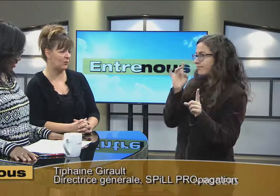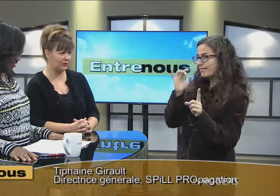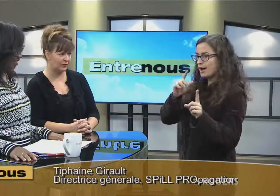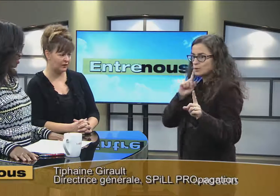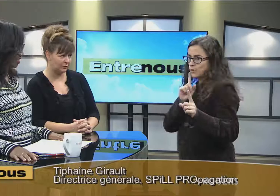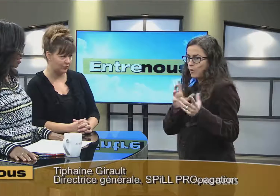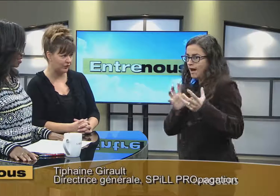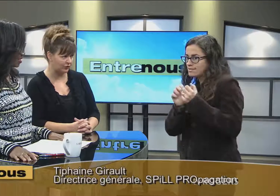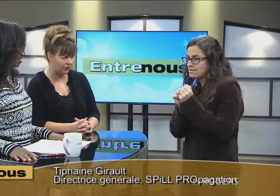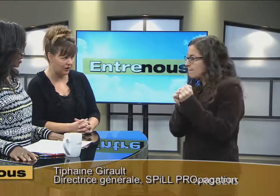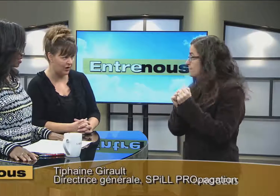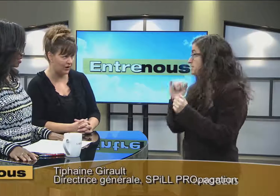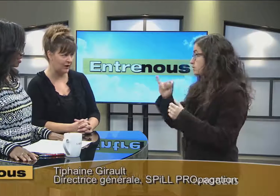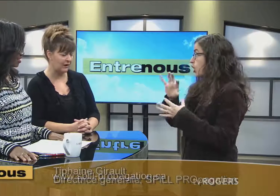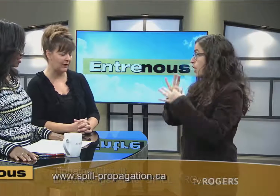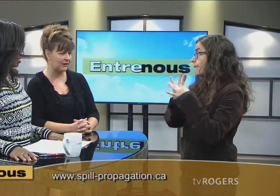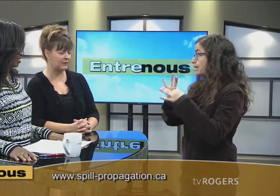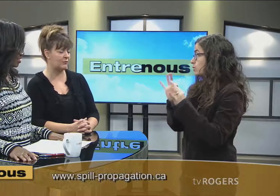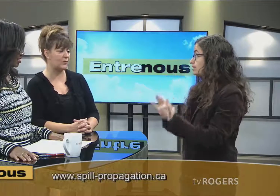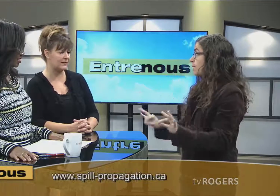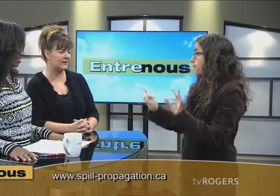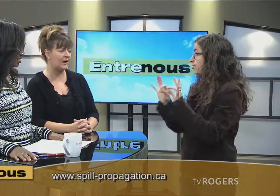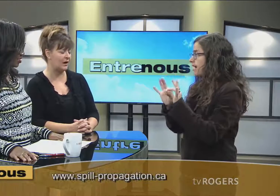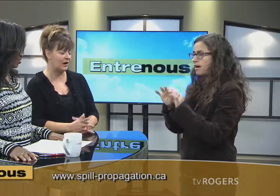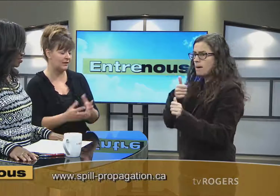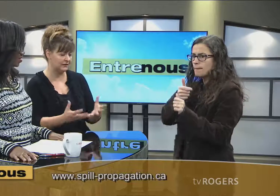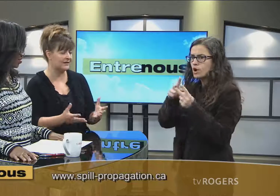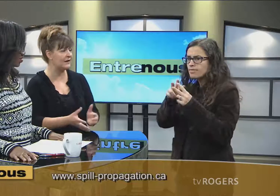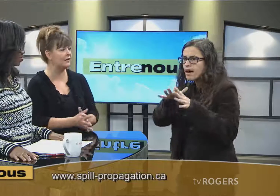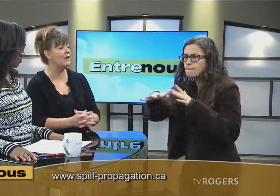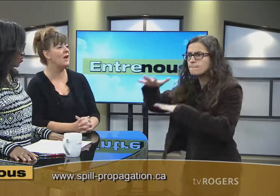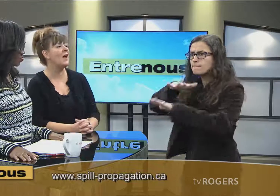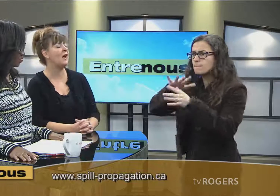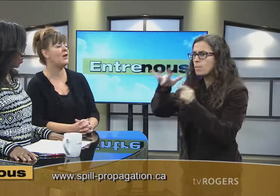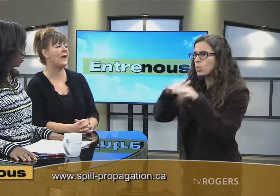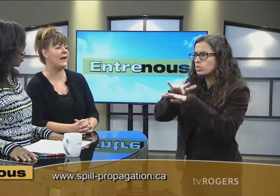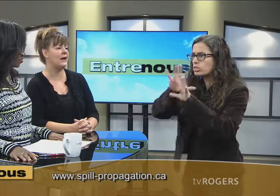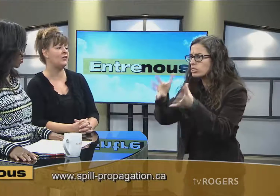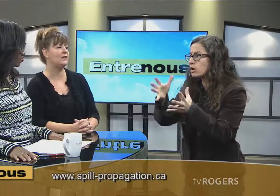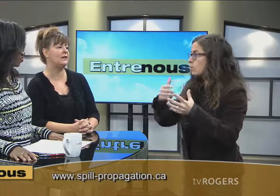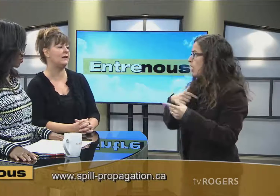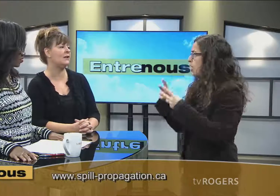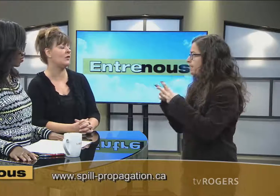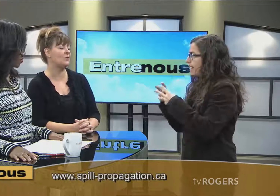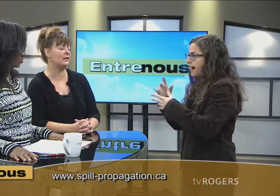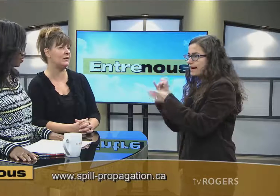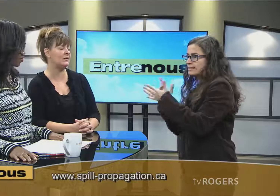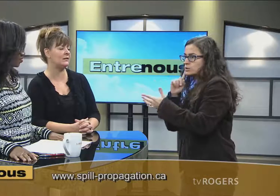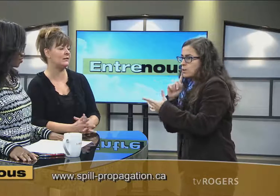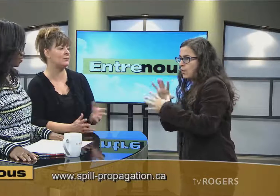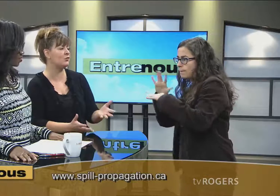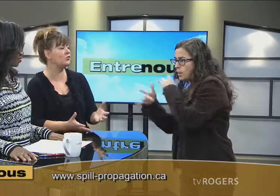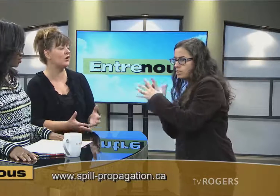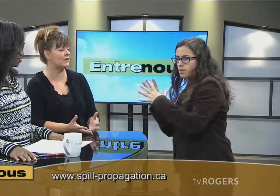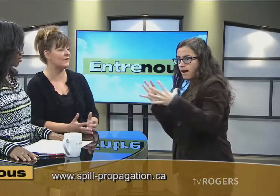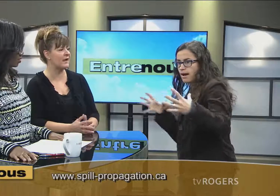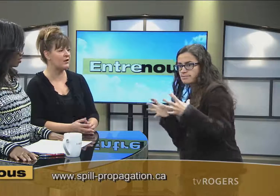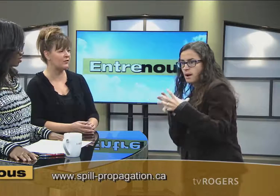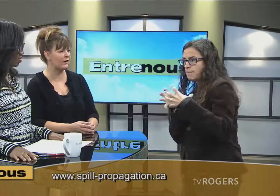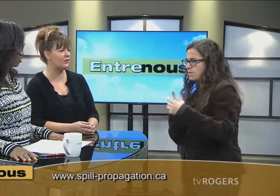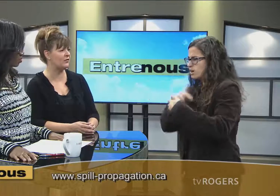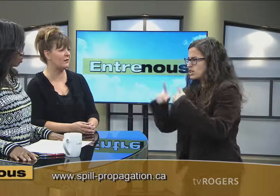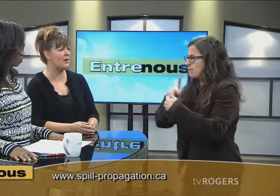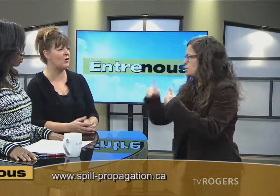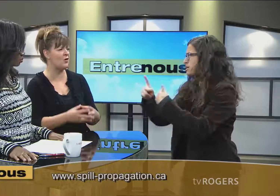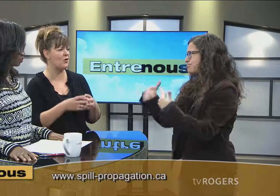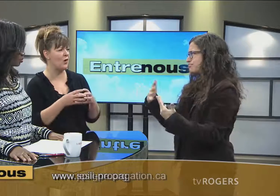est un post-doctorat en poésie en langue des signes. Alors, elle a beaucoup de